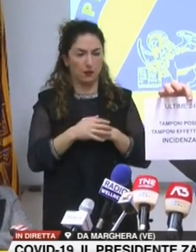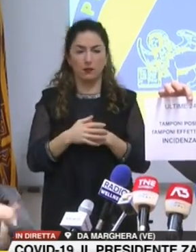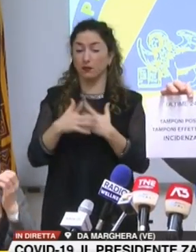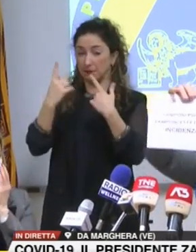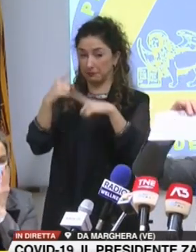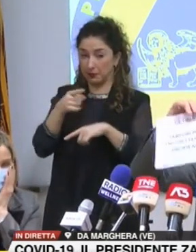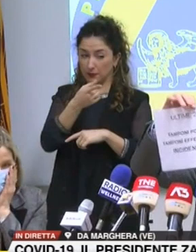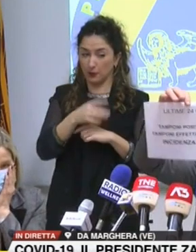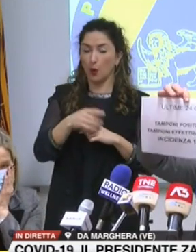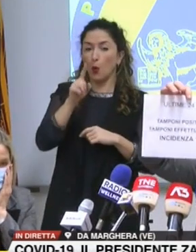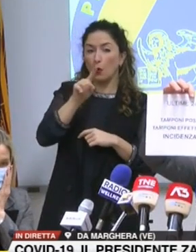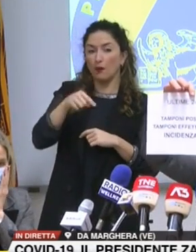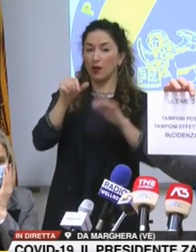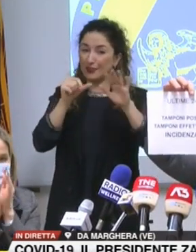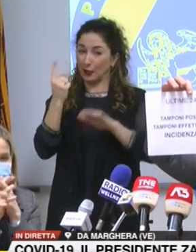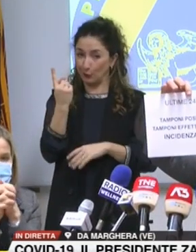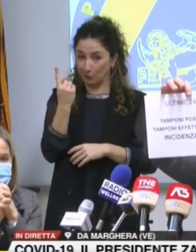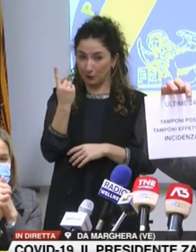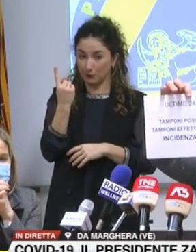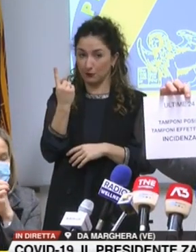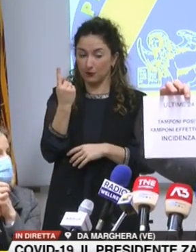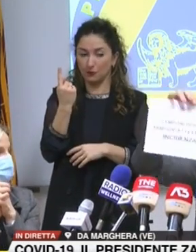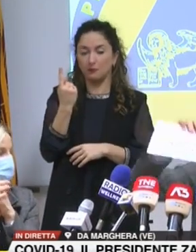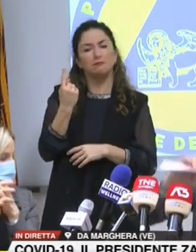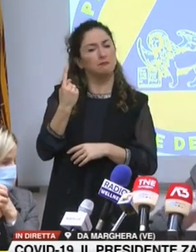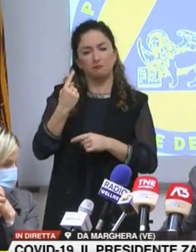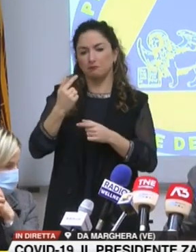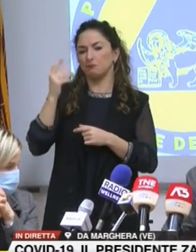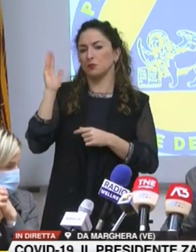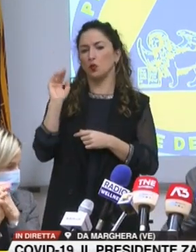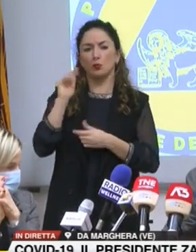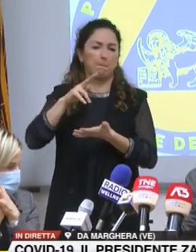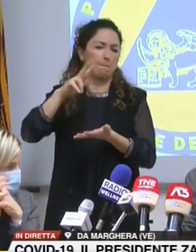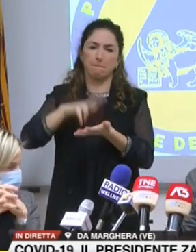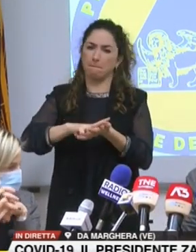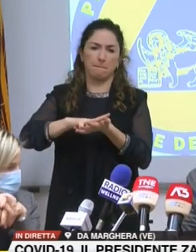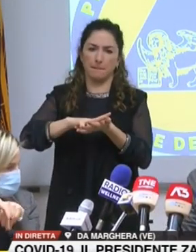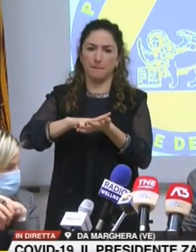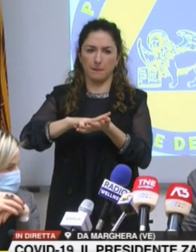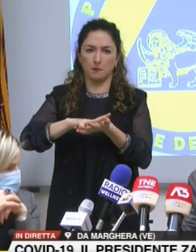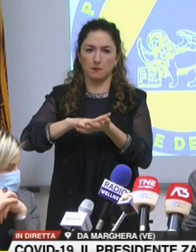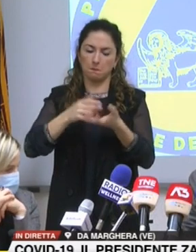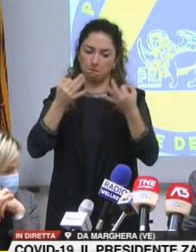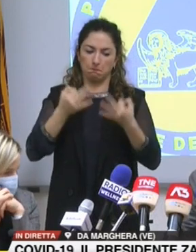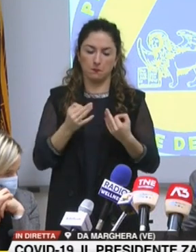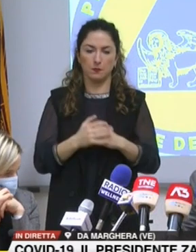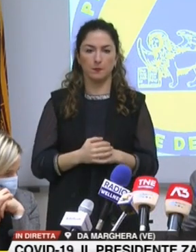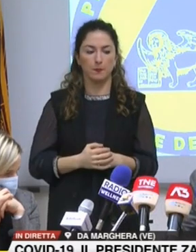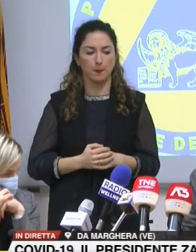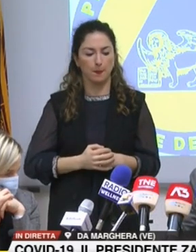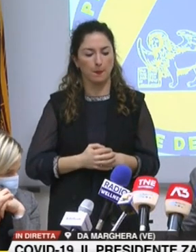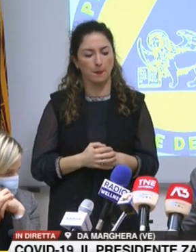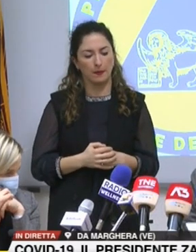Questo è il nostro dato, 1,61, che peraltro si conferma di giorno in giorno nei nostri